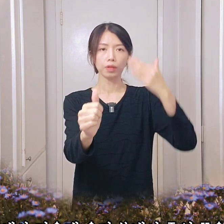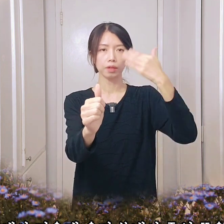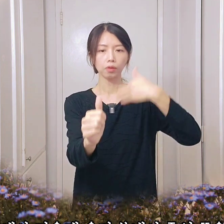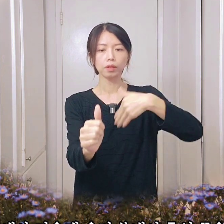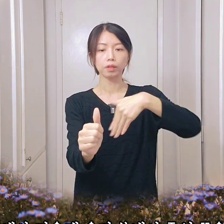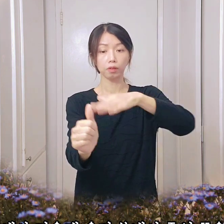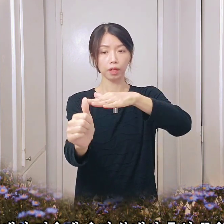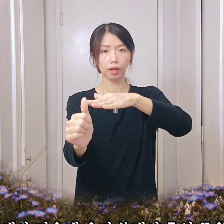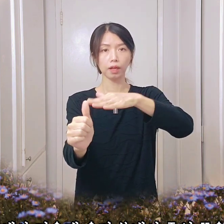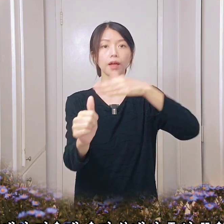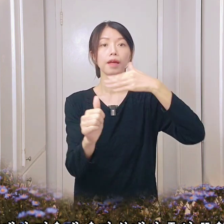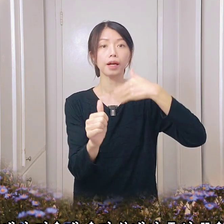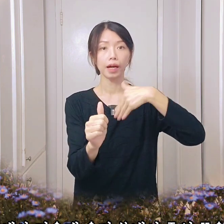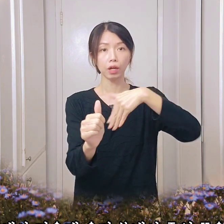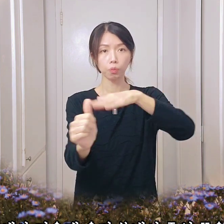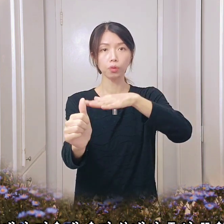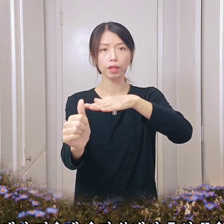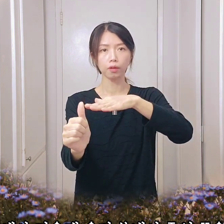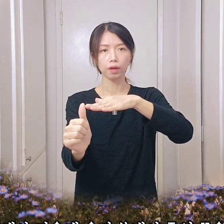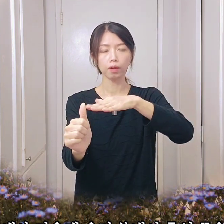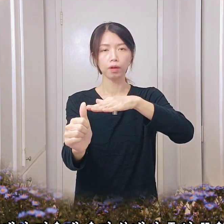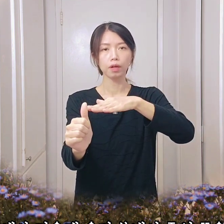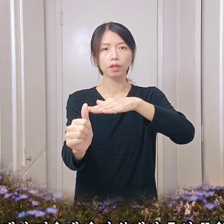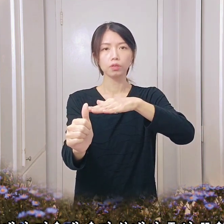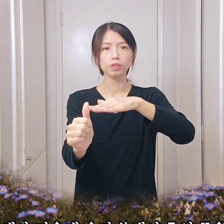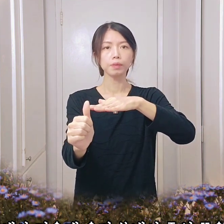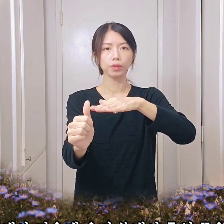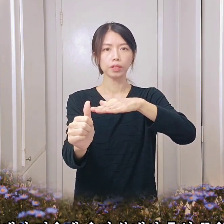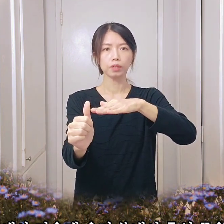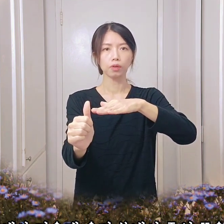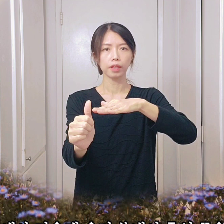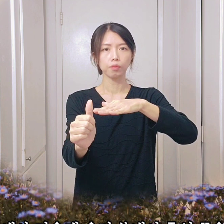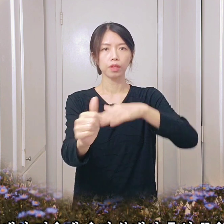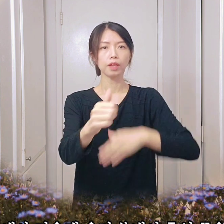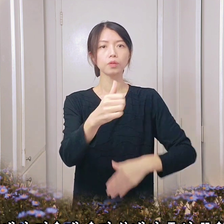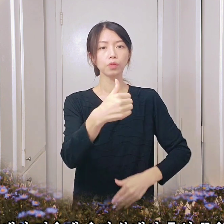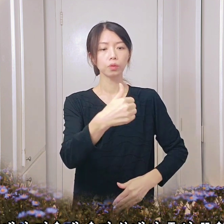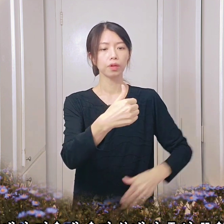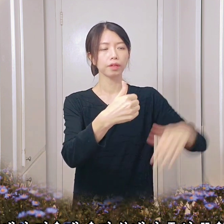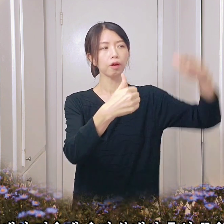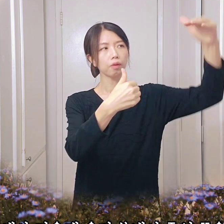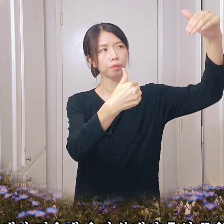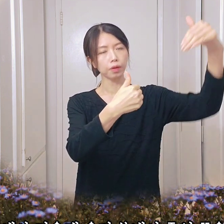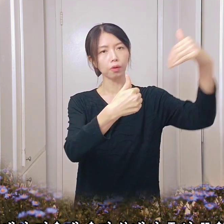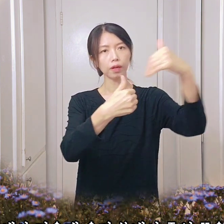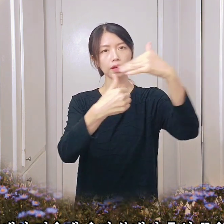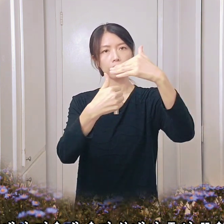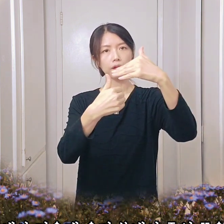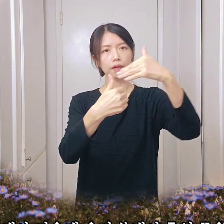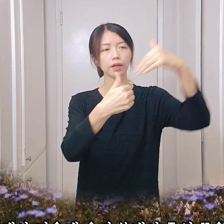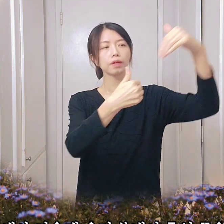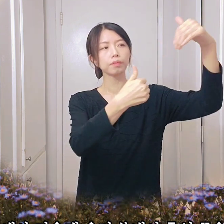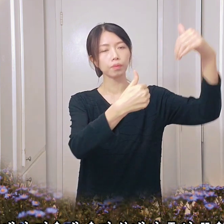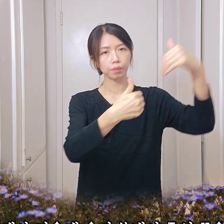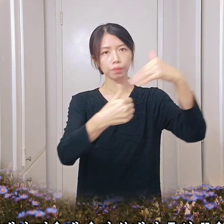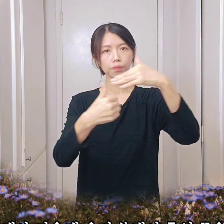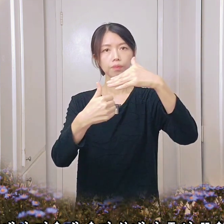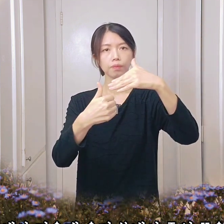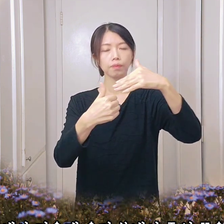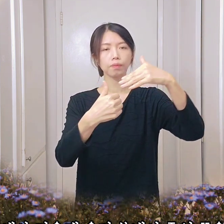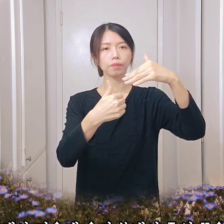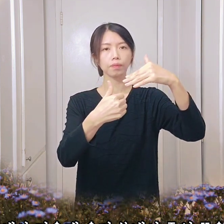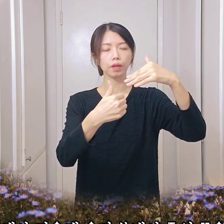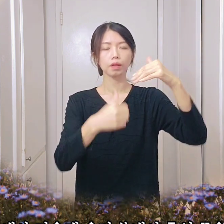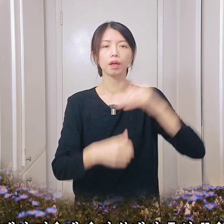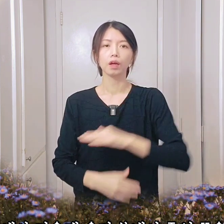내가 보내는 거는 이렇게 내가 가라고 보내는 거예요. 주님이 보내시는 거기 때문에 손을 돌려서 이렇게